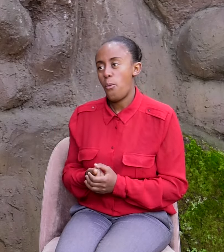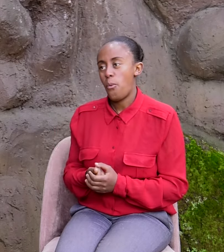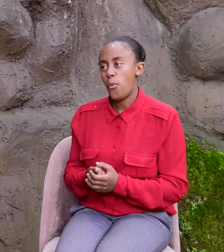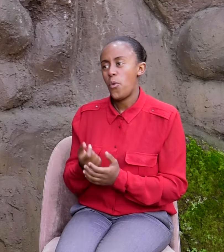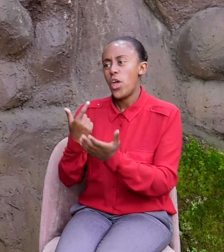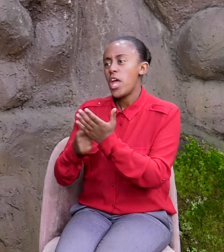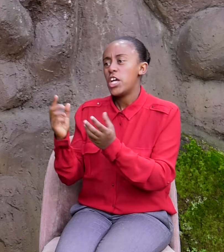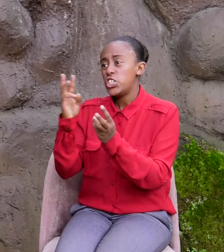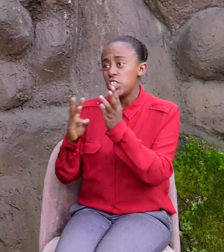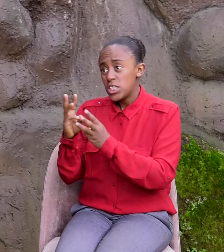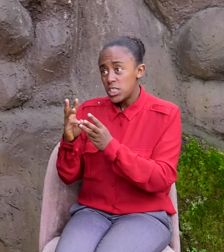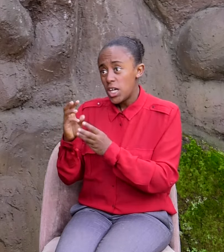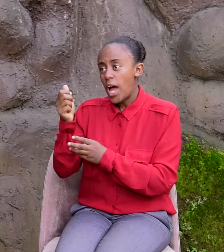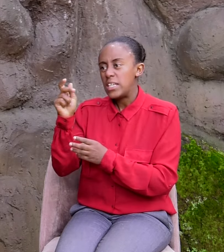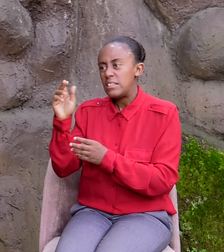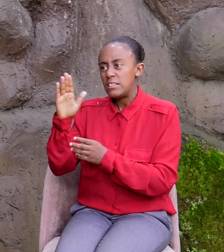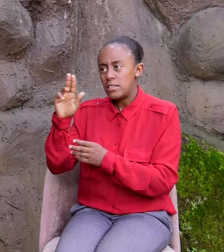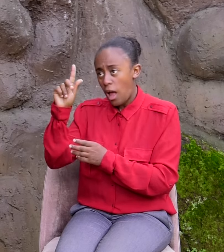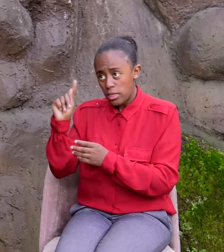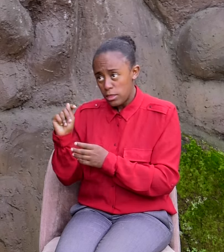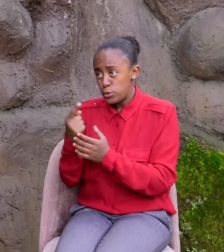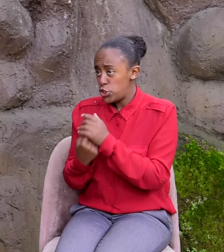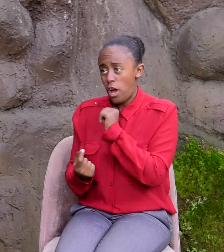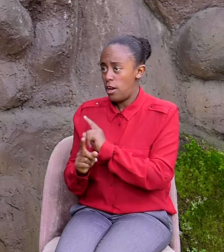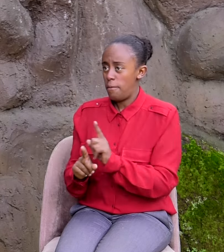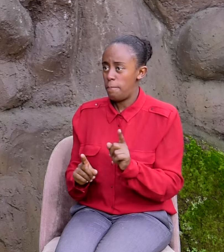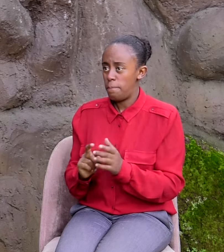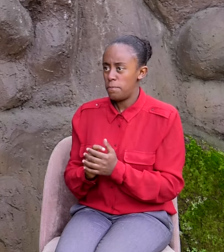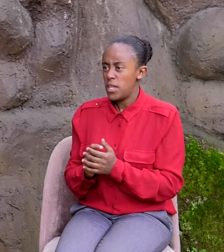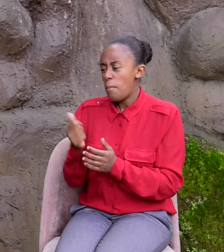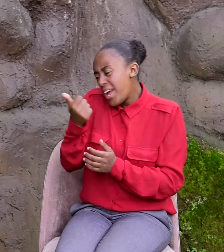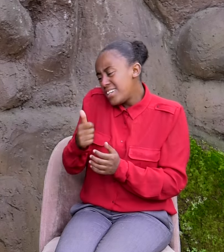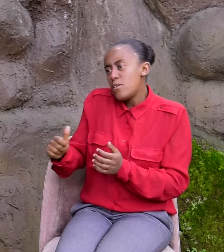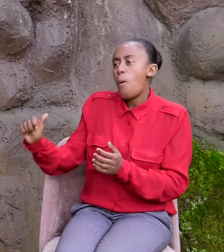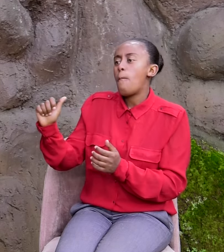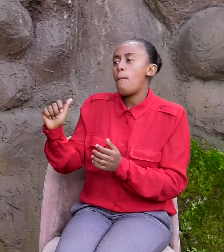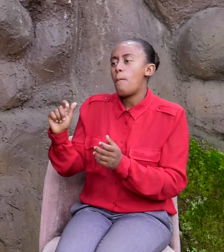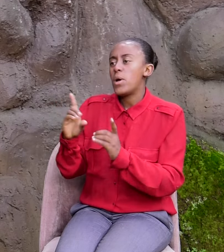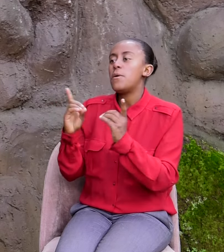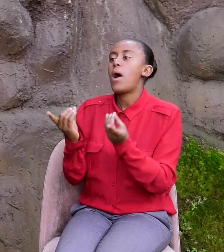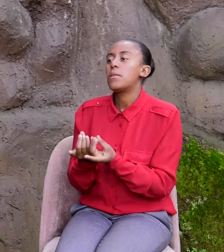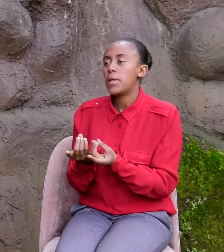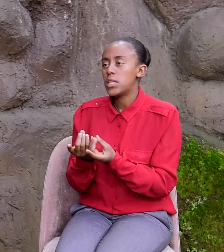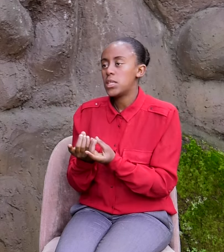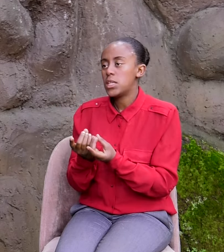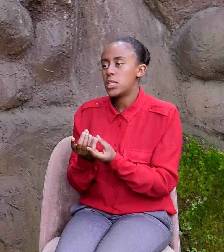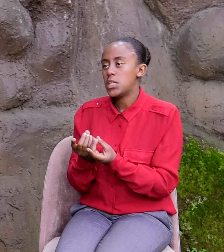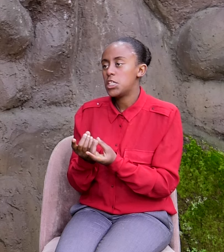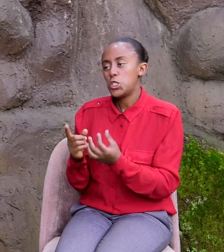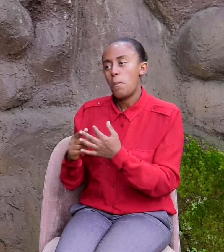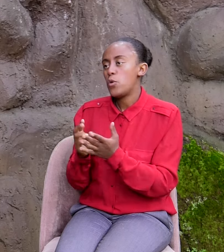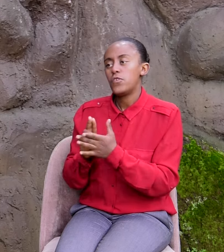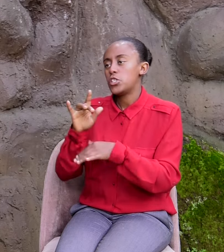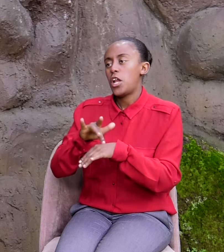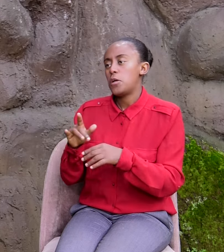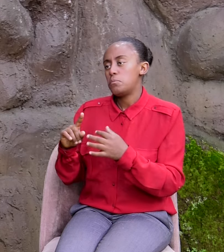ይሄ ችግር አዲግራት ብቻ ላይ አይደለም ያለው ባይ ዘ ወይ የትኛውም ጀማሪ በየትኛውም ዲፓርትመንት ጀማሪ የሆኑ ዩኒቨርሲቲዎች ላይ ሊፈጠር የሚችል